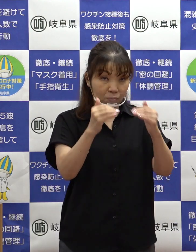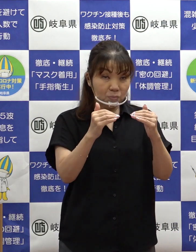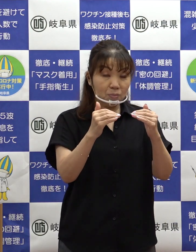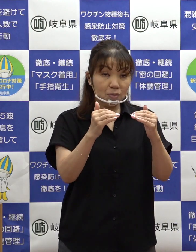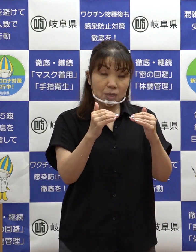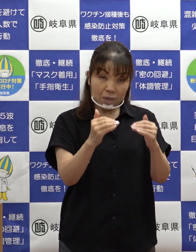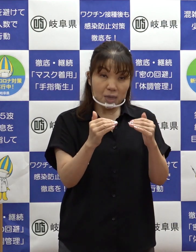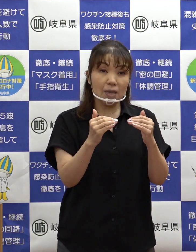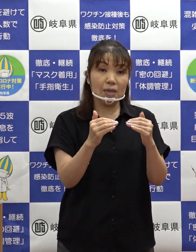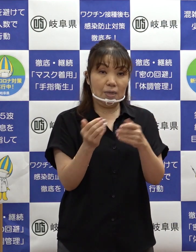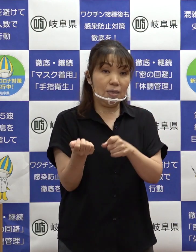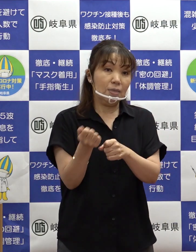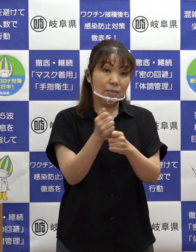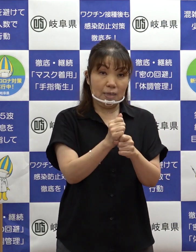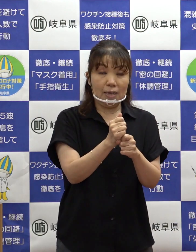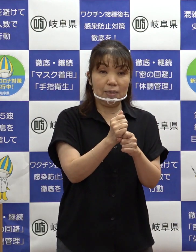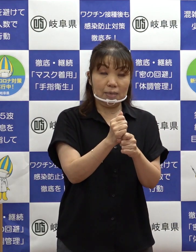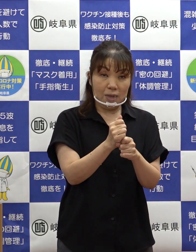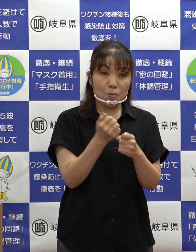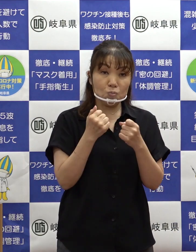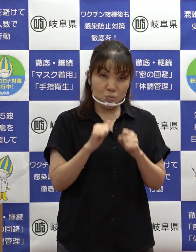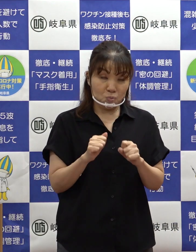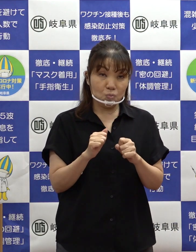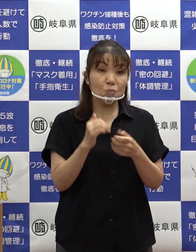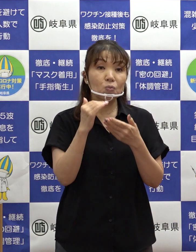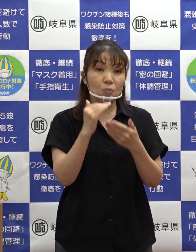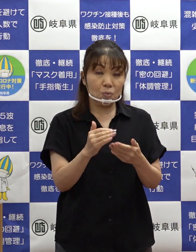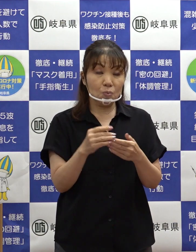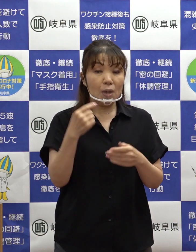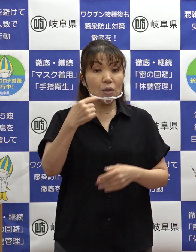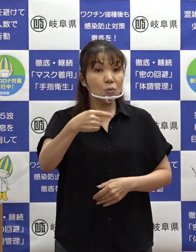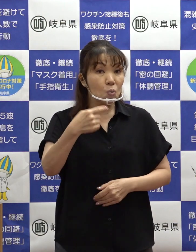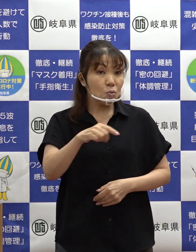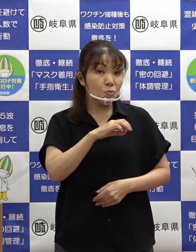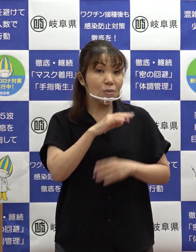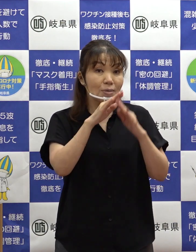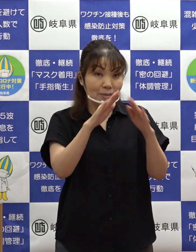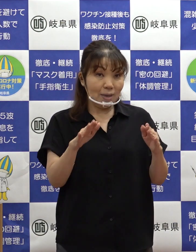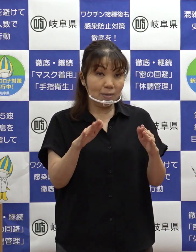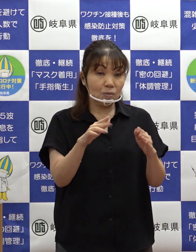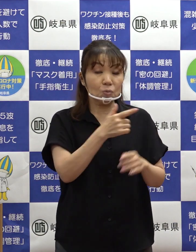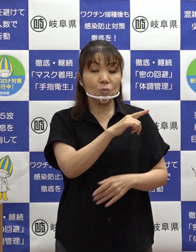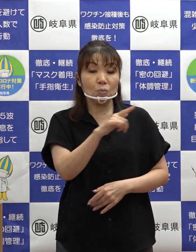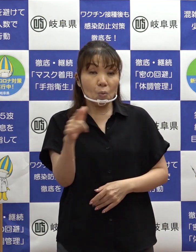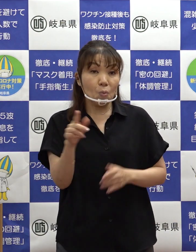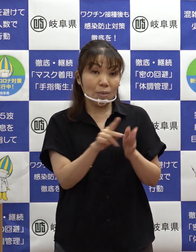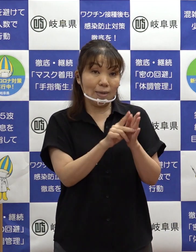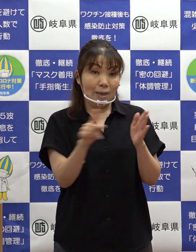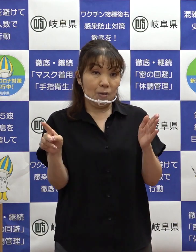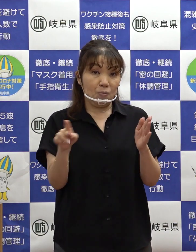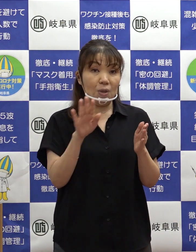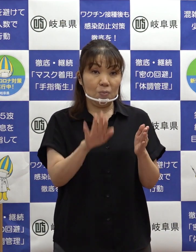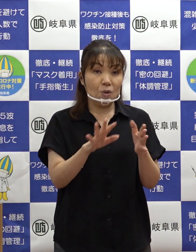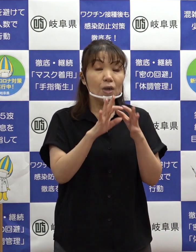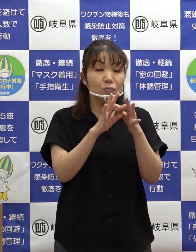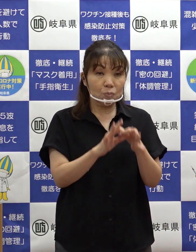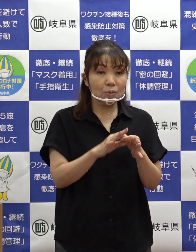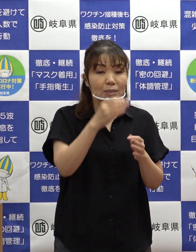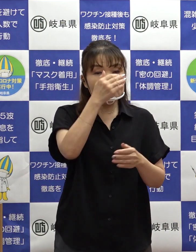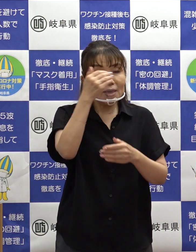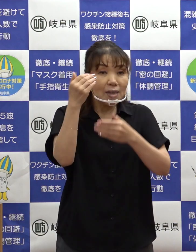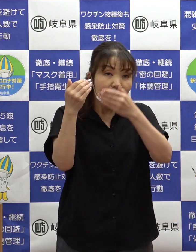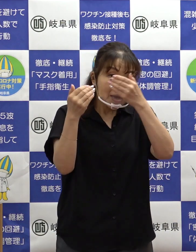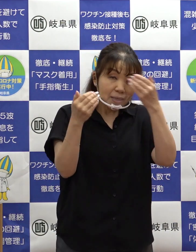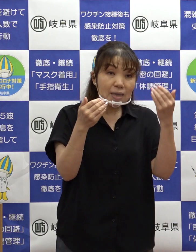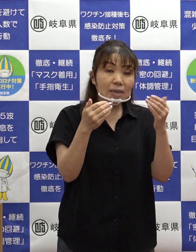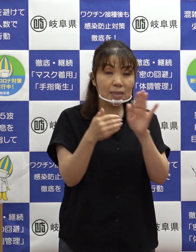置は教育協議会の方でガイドラインを決めておりますけれども、丁寧な感染